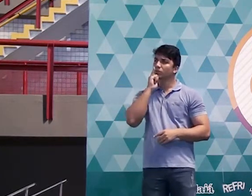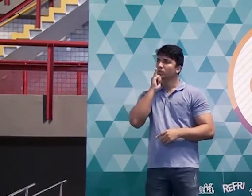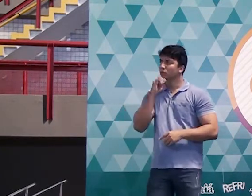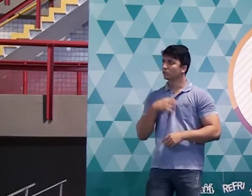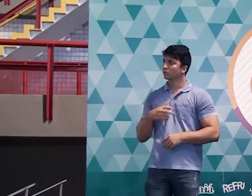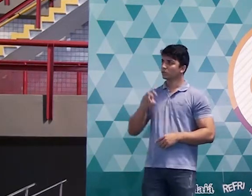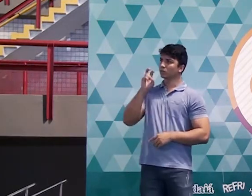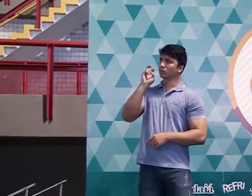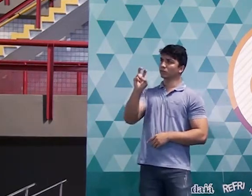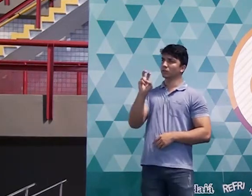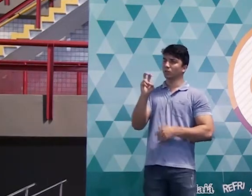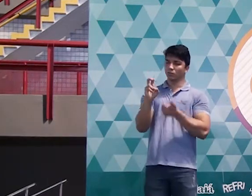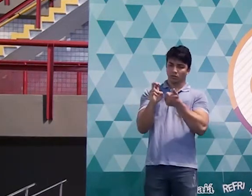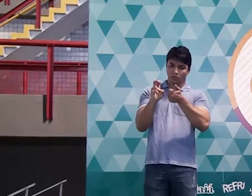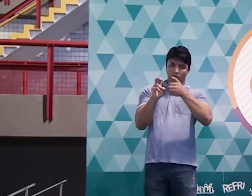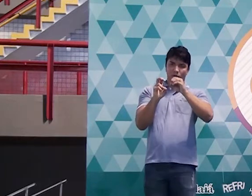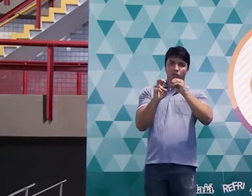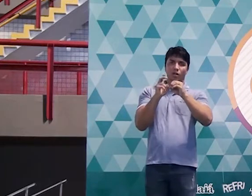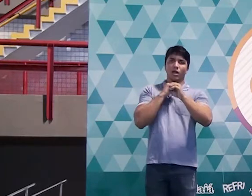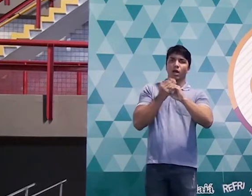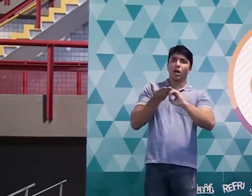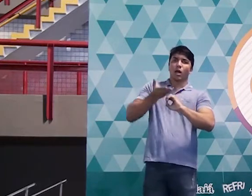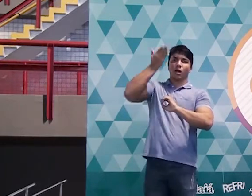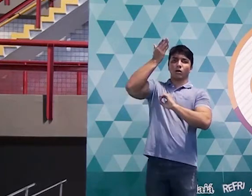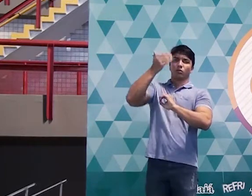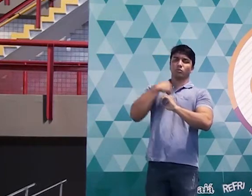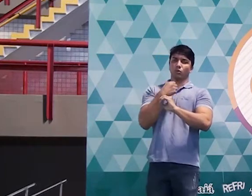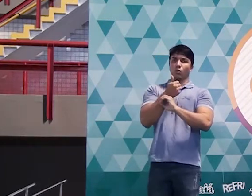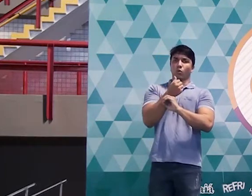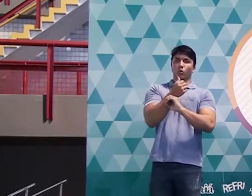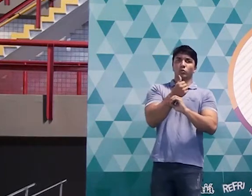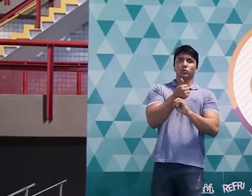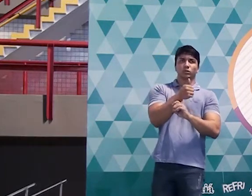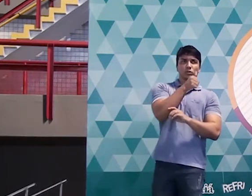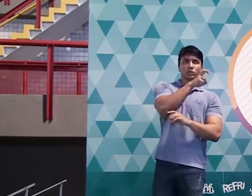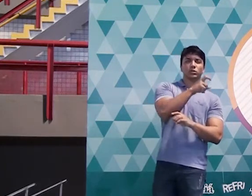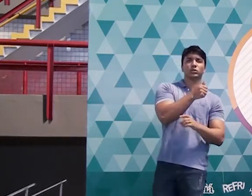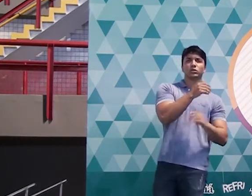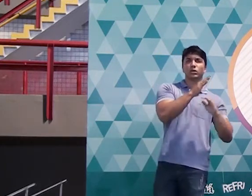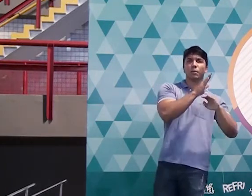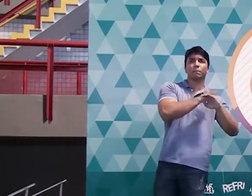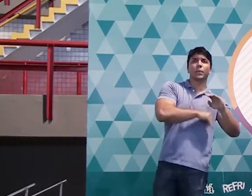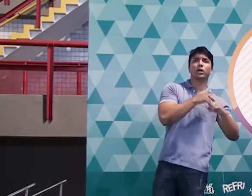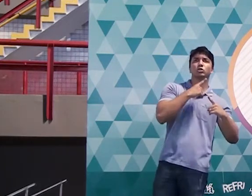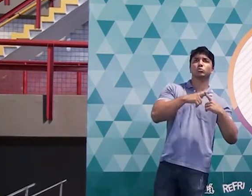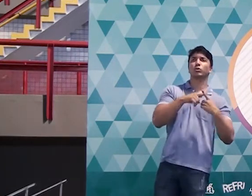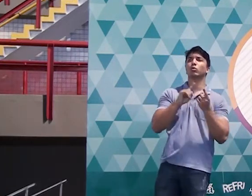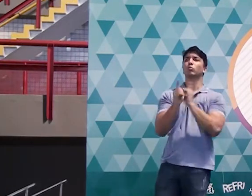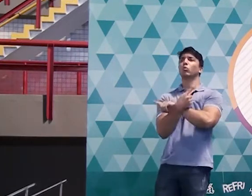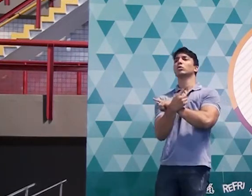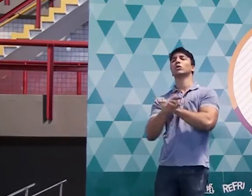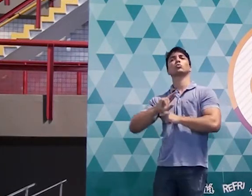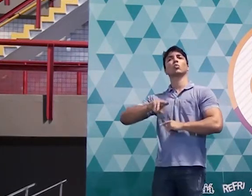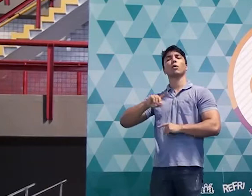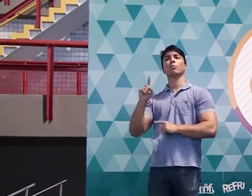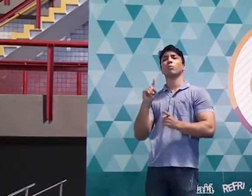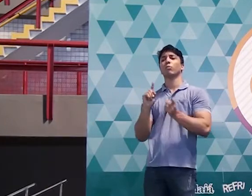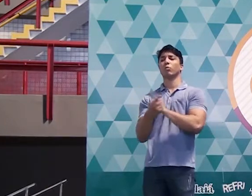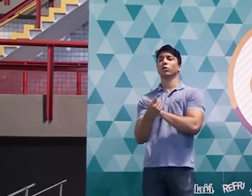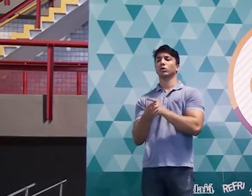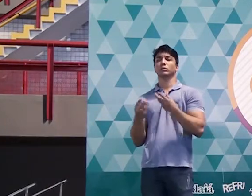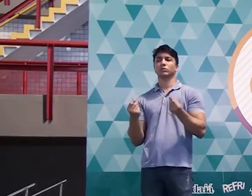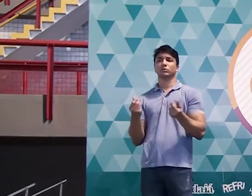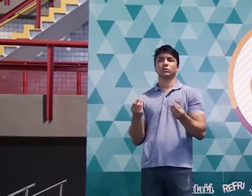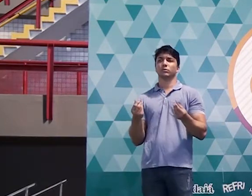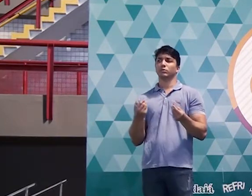ao 10 é a Alta e do 11 ao 15 é a Baixa Idade Média, por que não é o contrário? A gente começa da